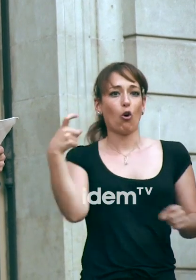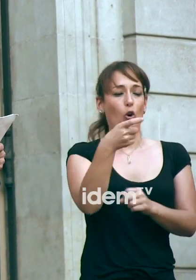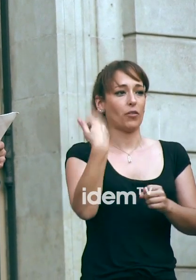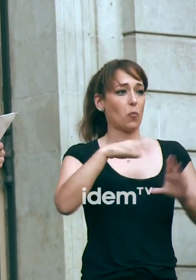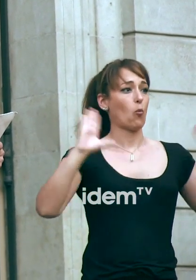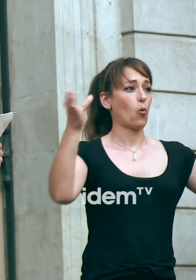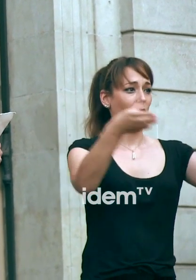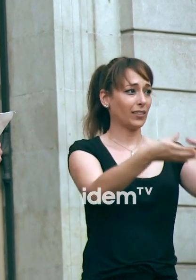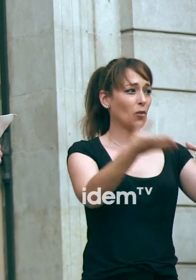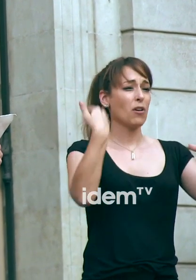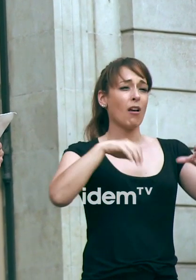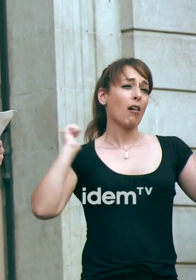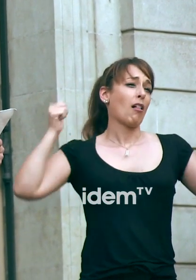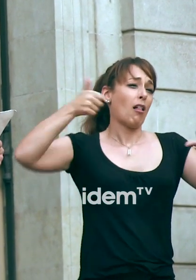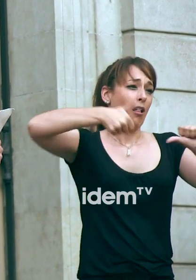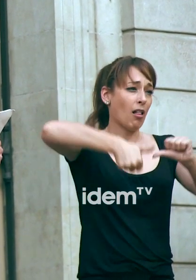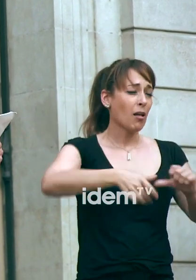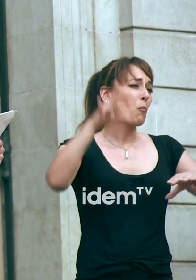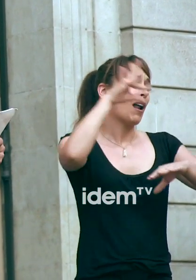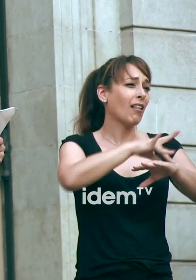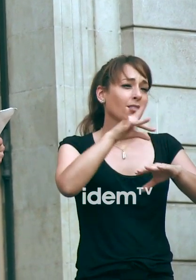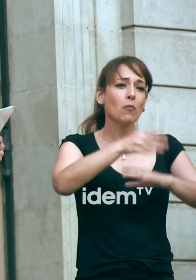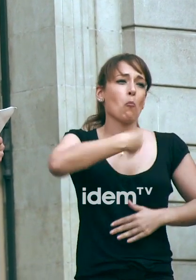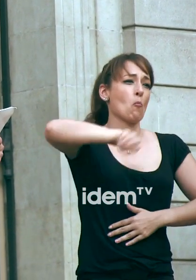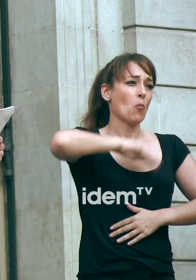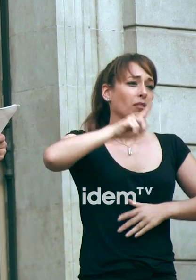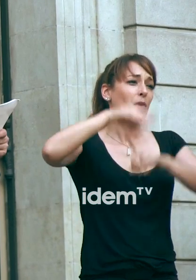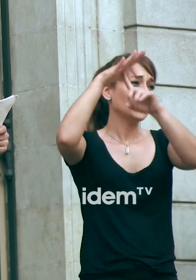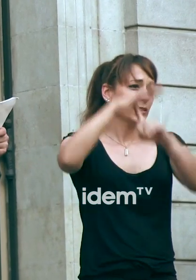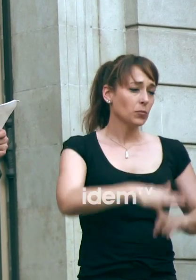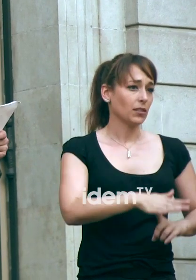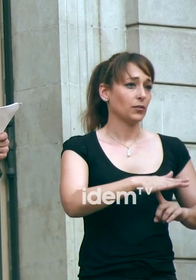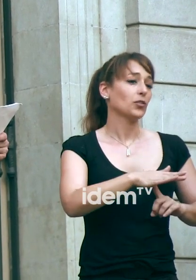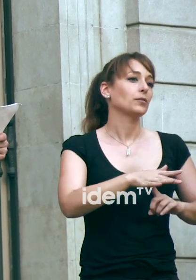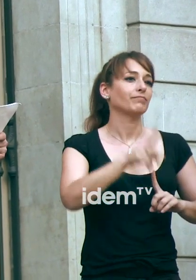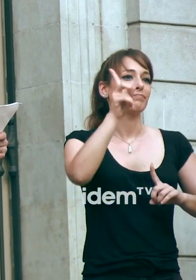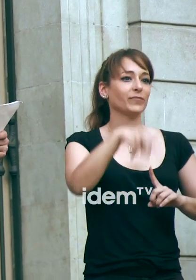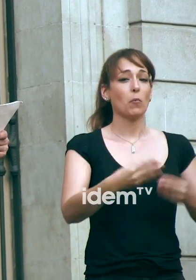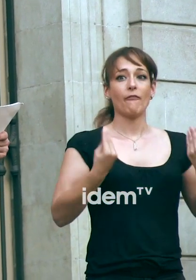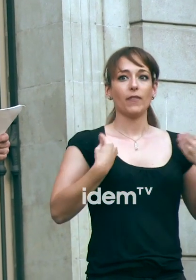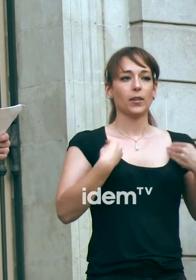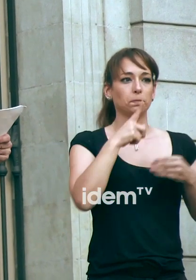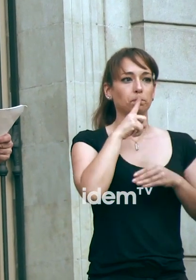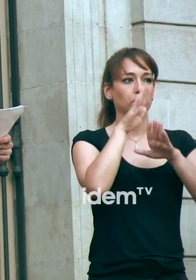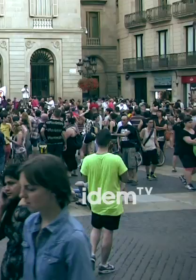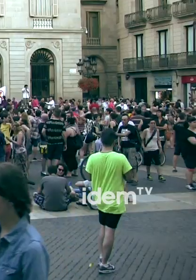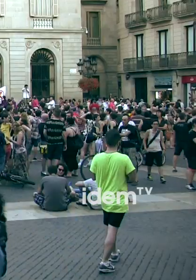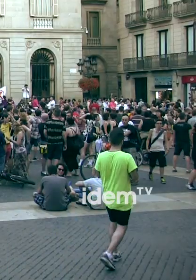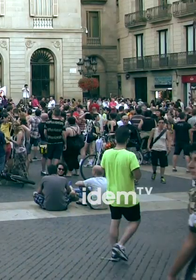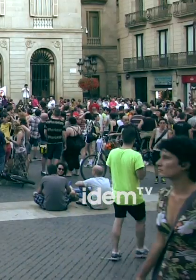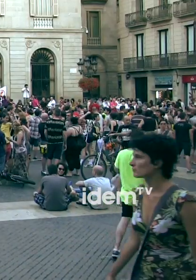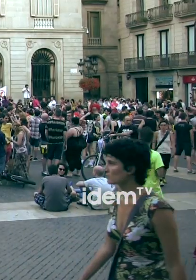Van ser anys de malaltia, de mort, de discriminació i de marginació, de vides silenciades per l'estigma i el